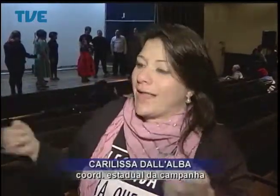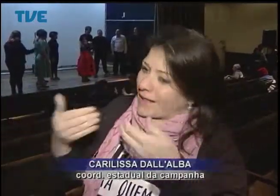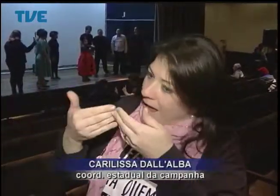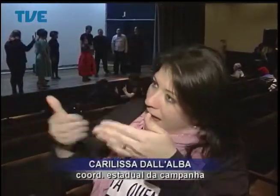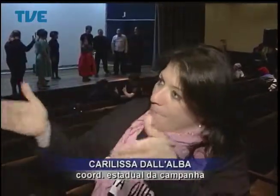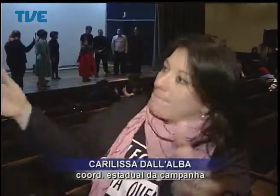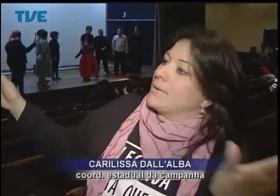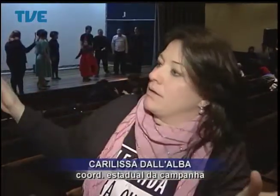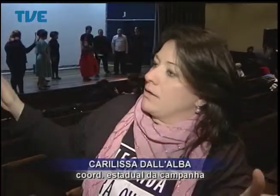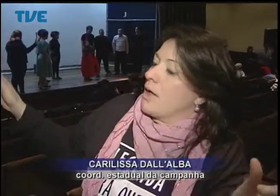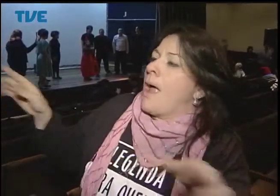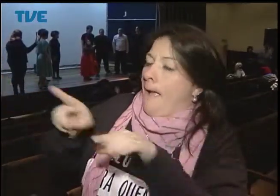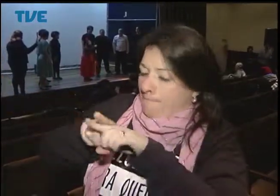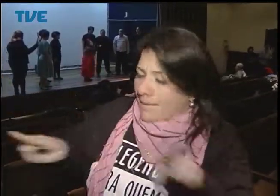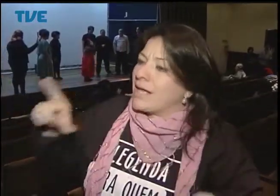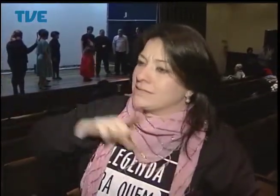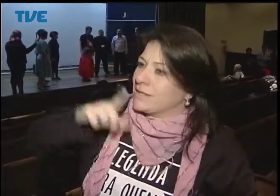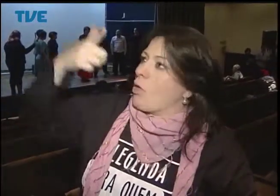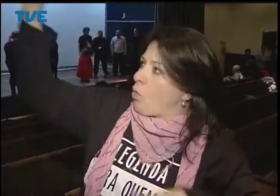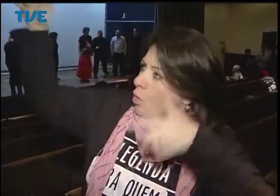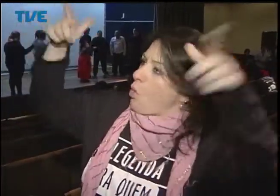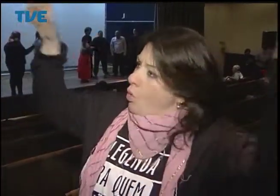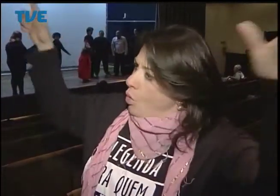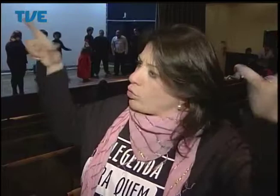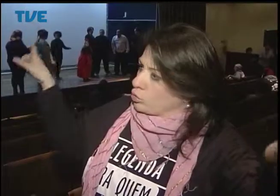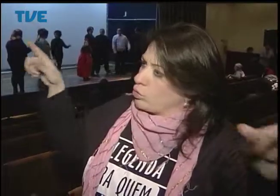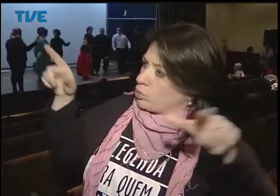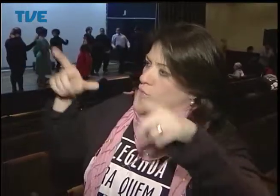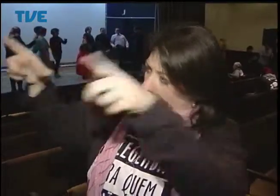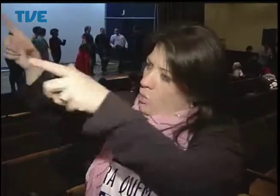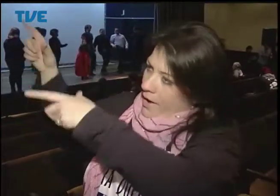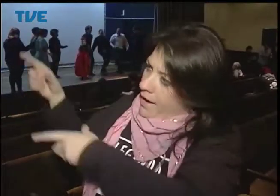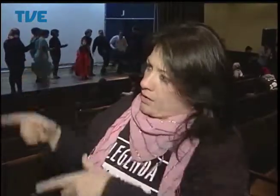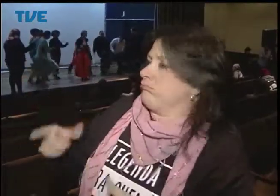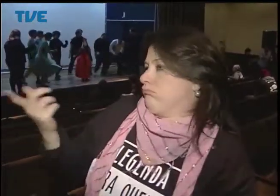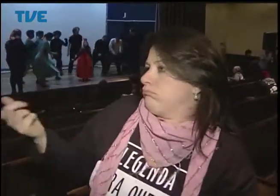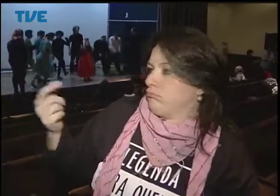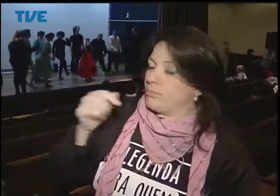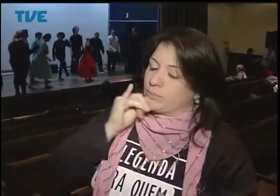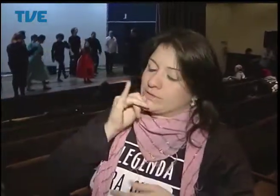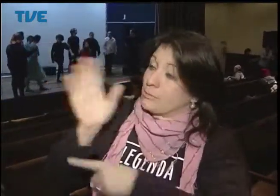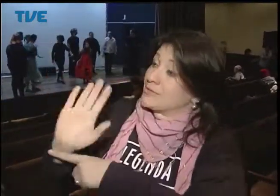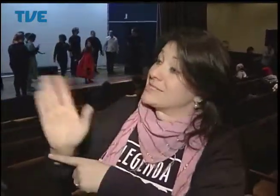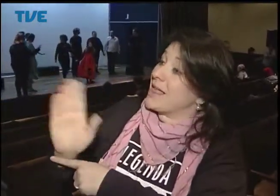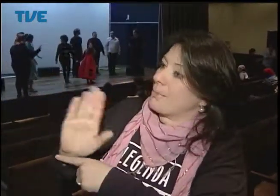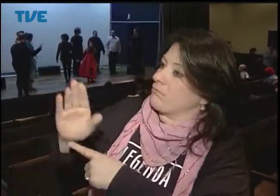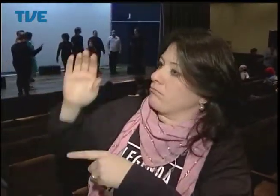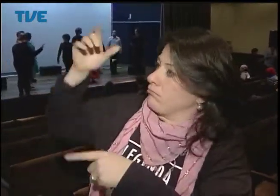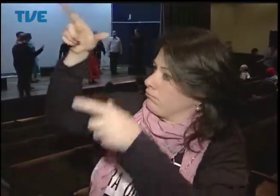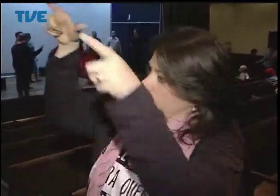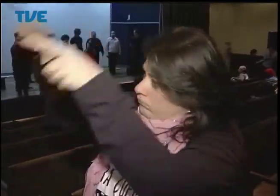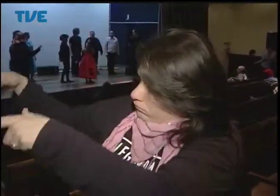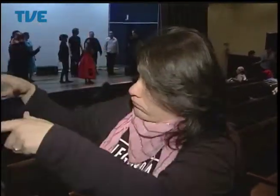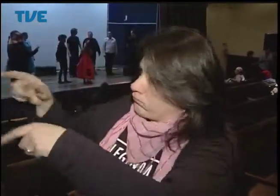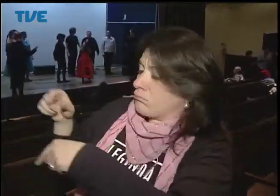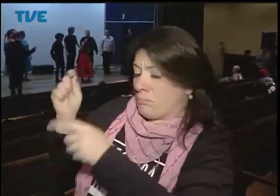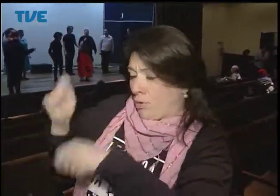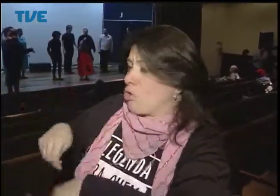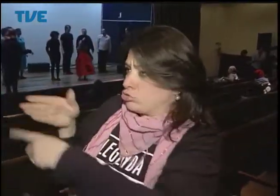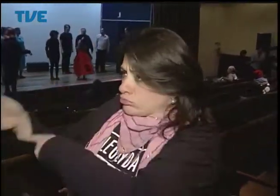espaços totalmente acessíveis. Então, é para começar a abrir para outros lugares, para outros festivais de